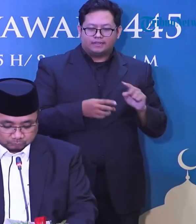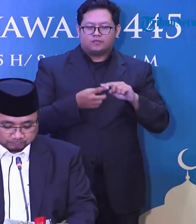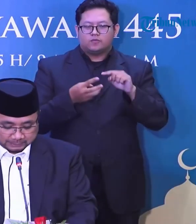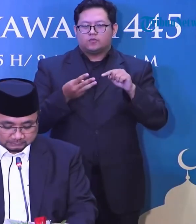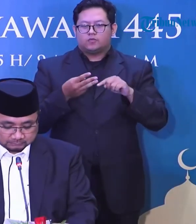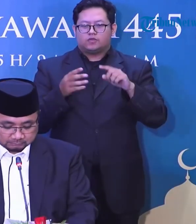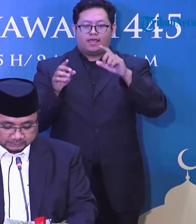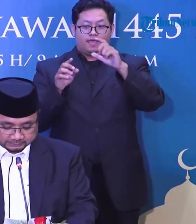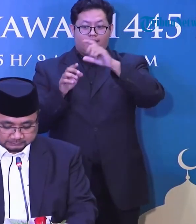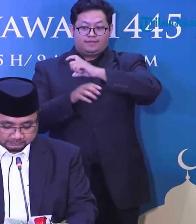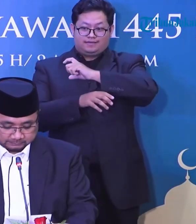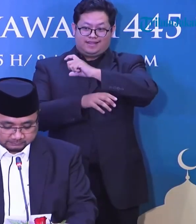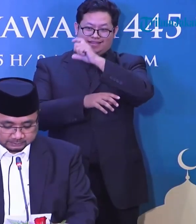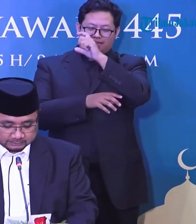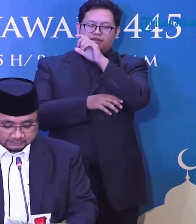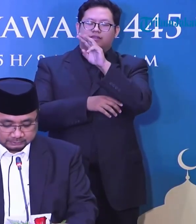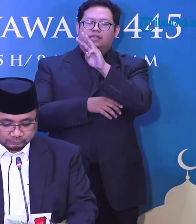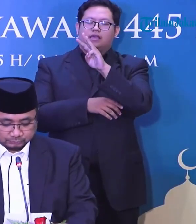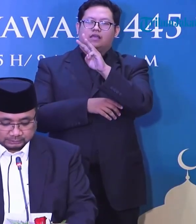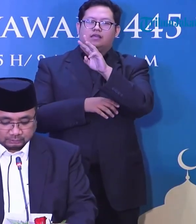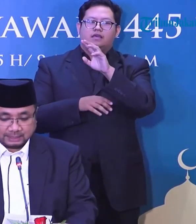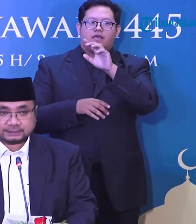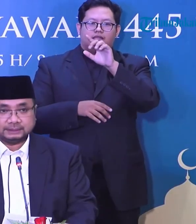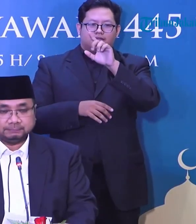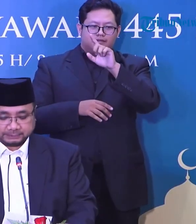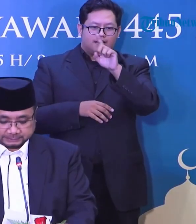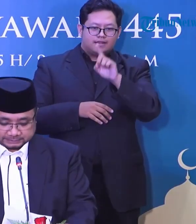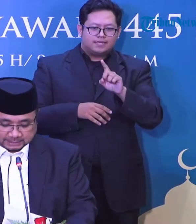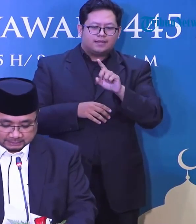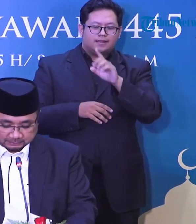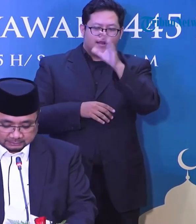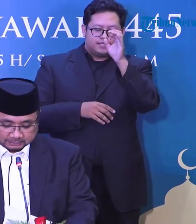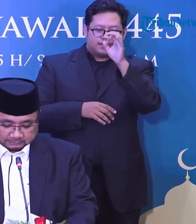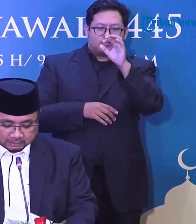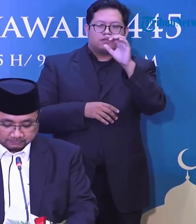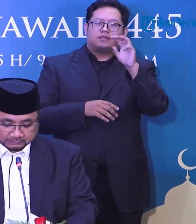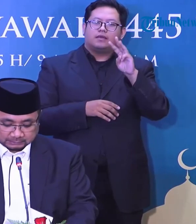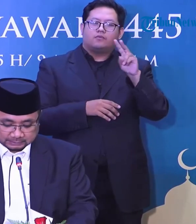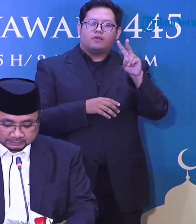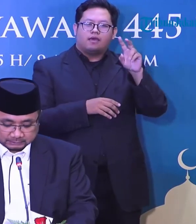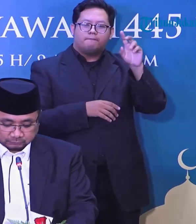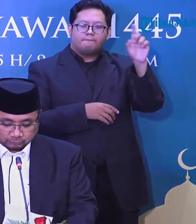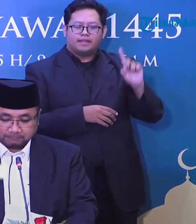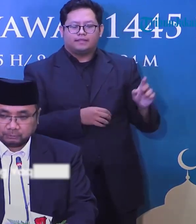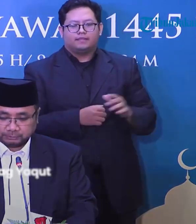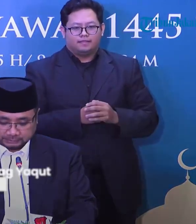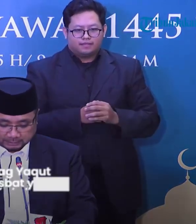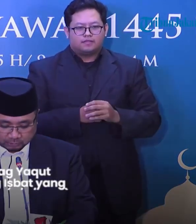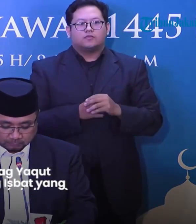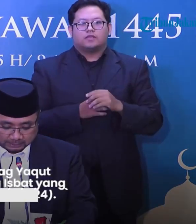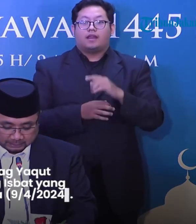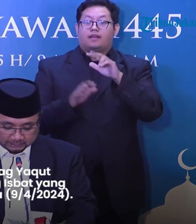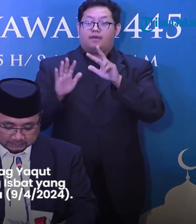37,84 menit dan sudut elongasi berkisar 8 derajat